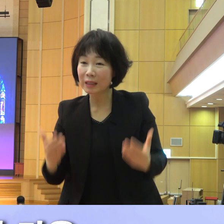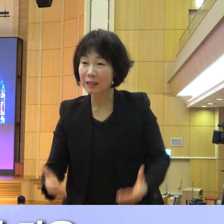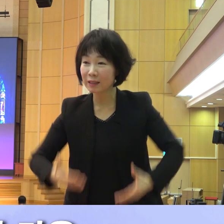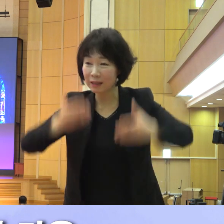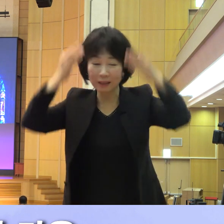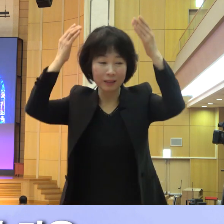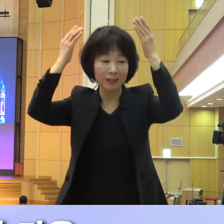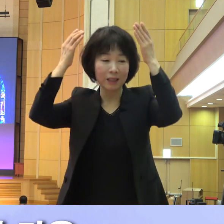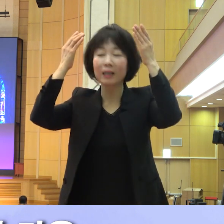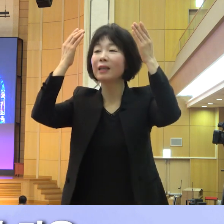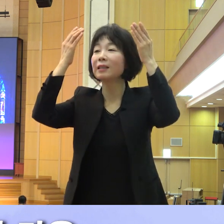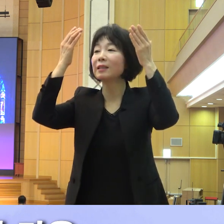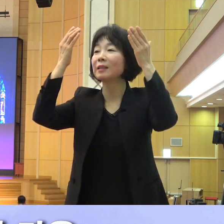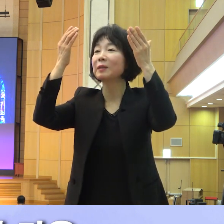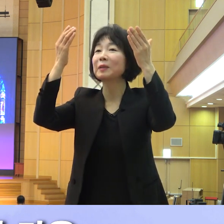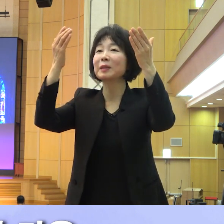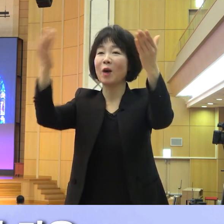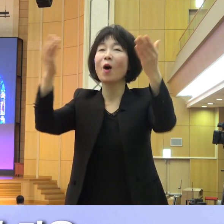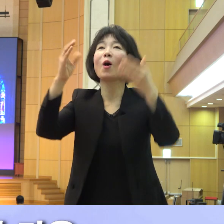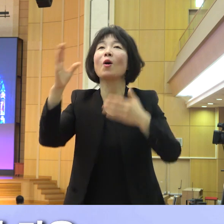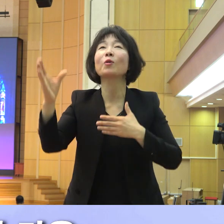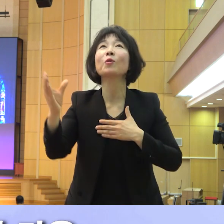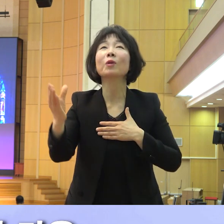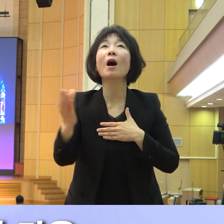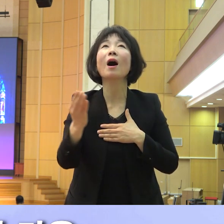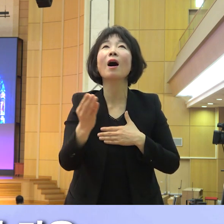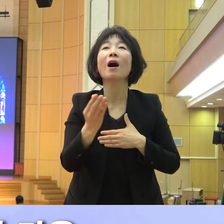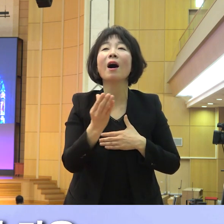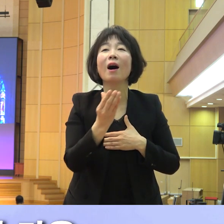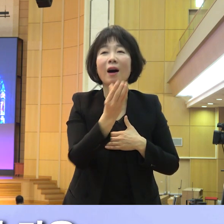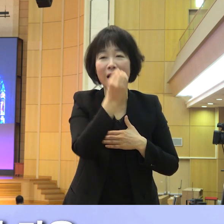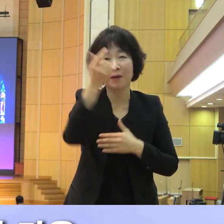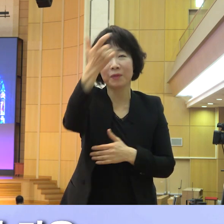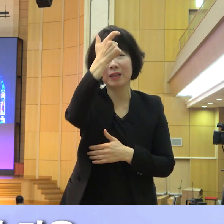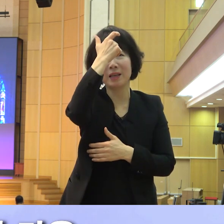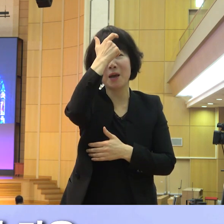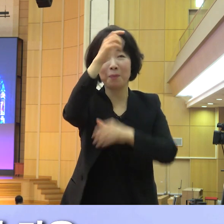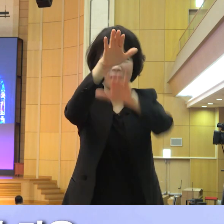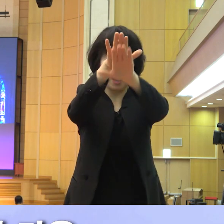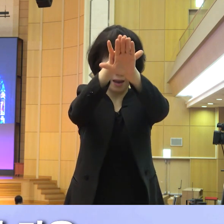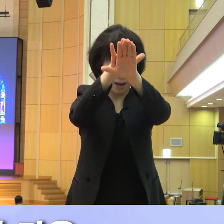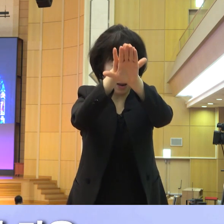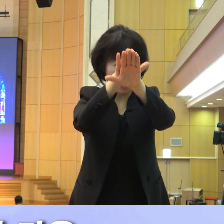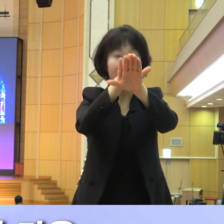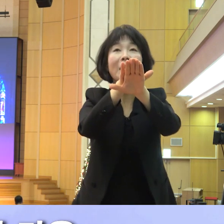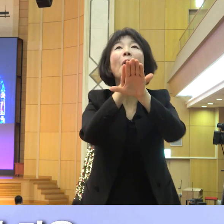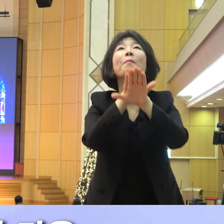오늘 드리는 거룩한 예배